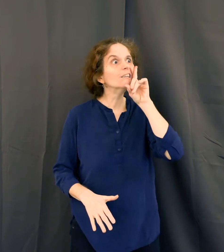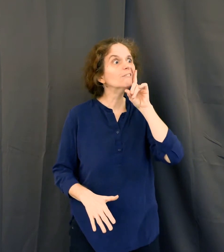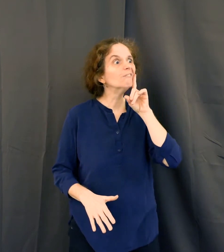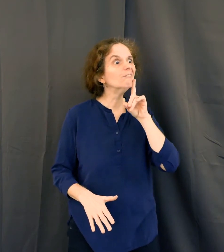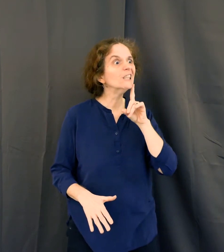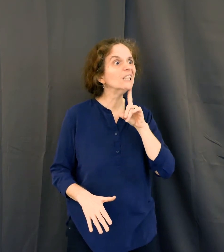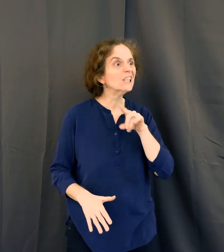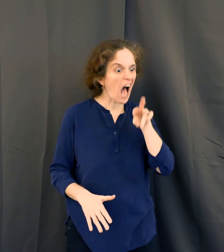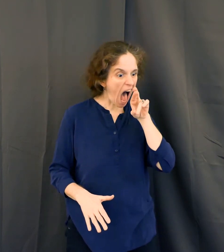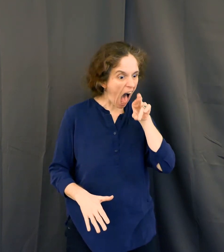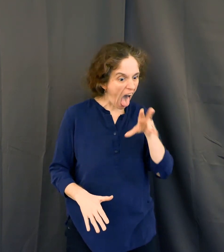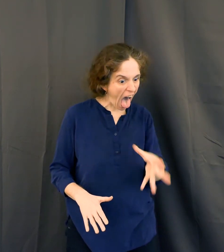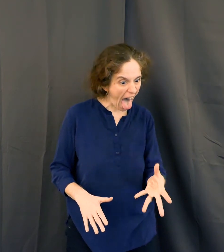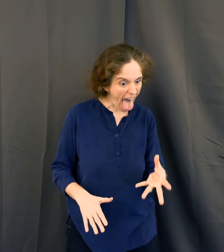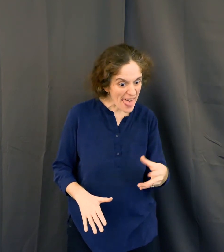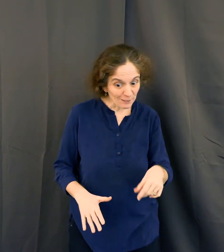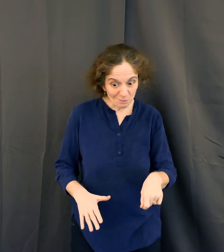15 filles,